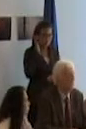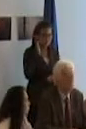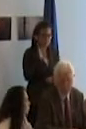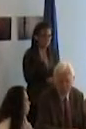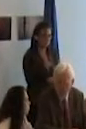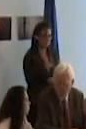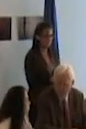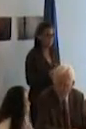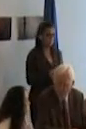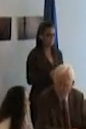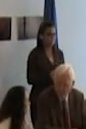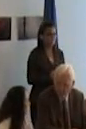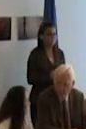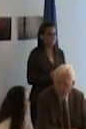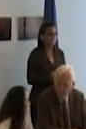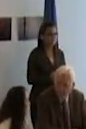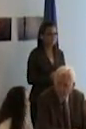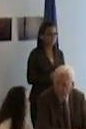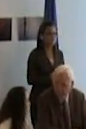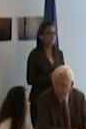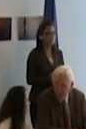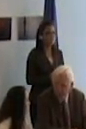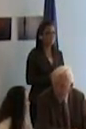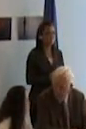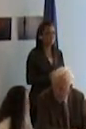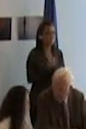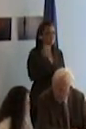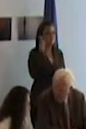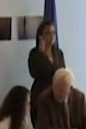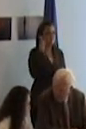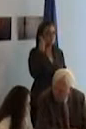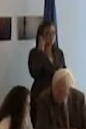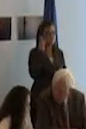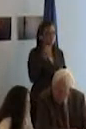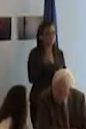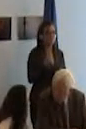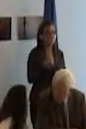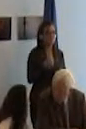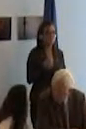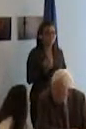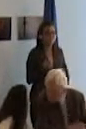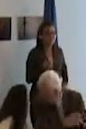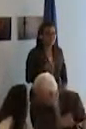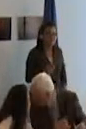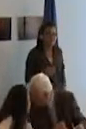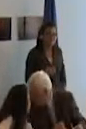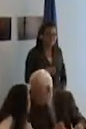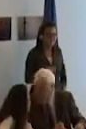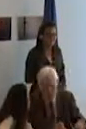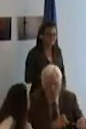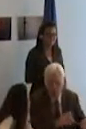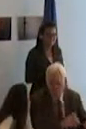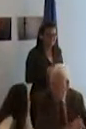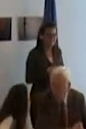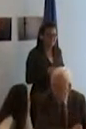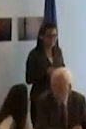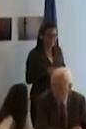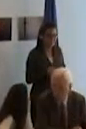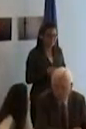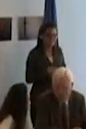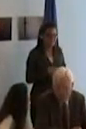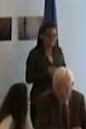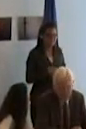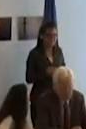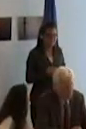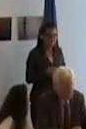que las mesas de trabajo pueden ser, las voy a leer un poco para saber cuáles serían las que las mesas de trabajo